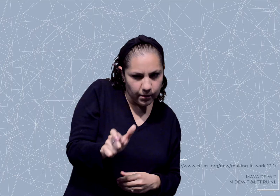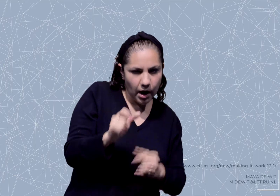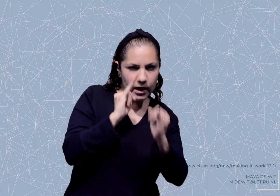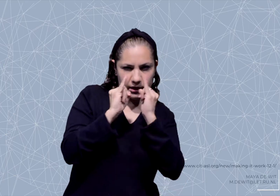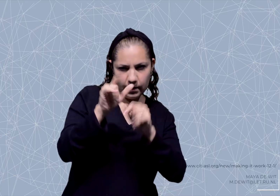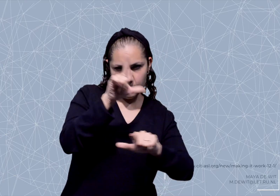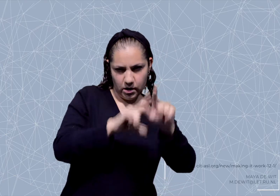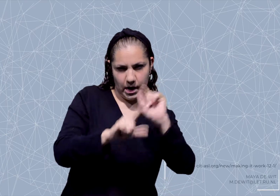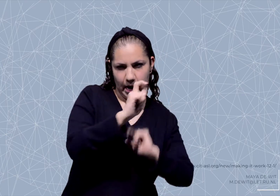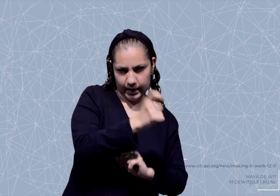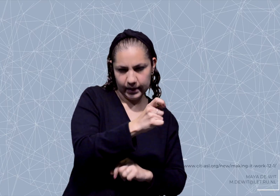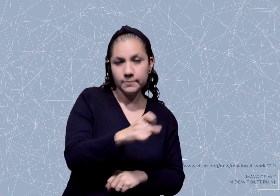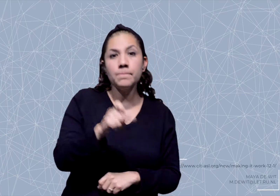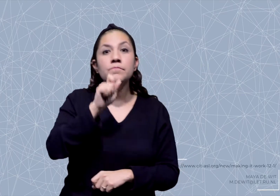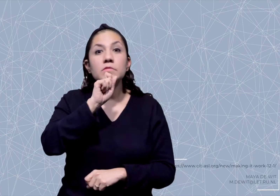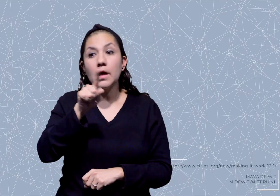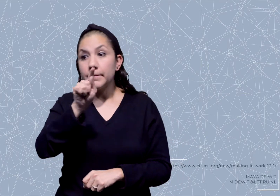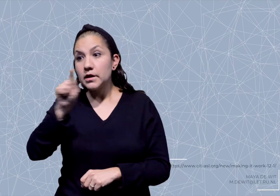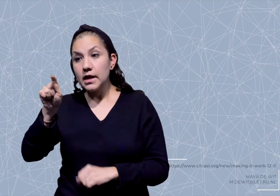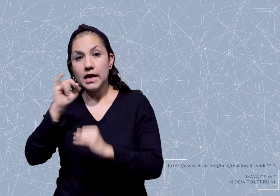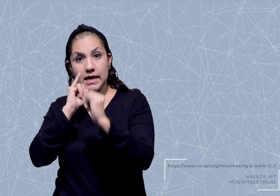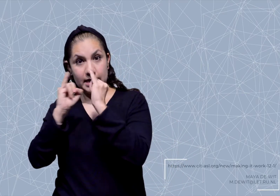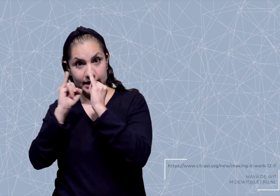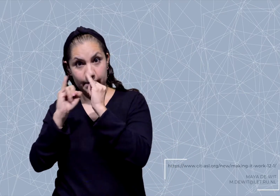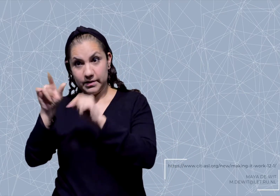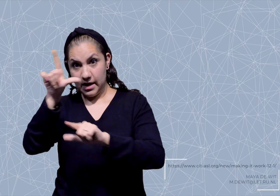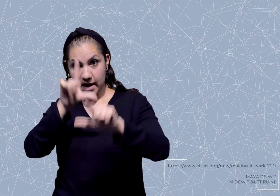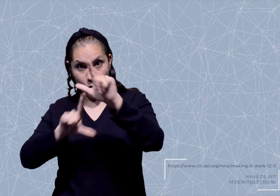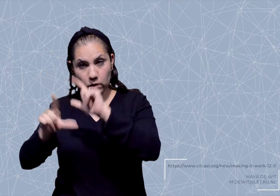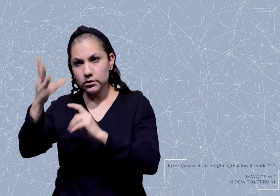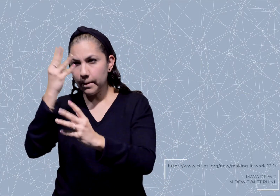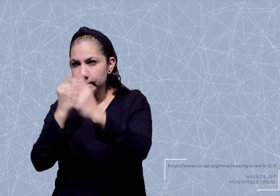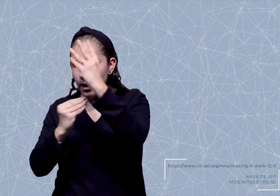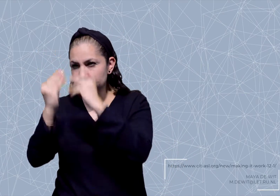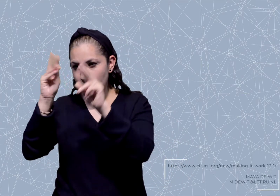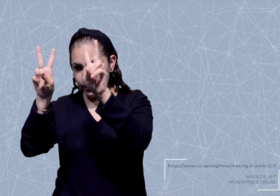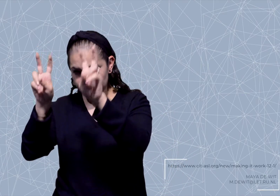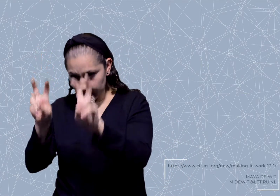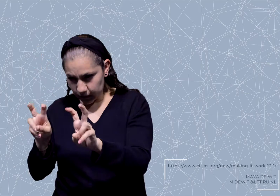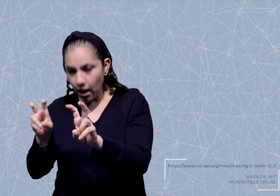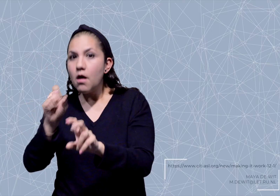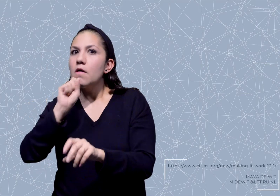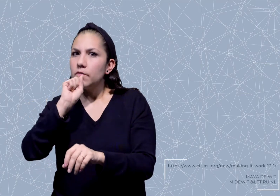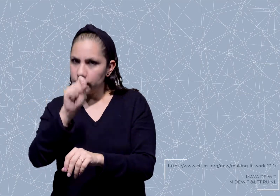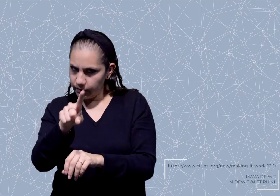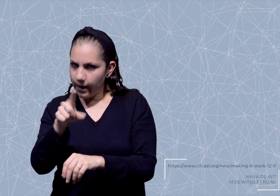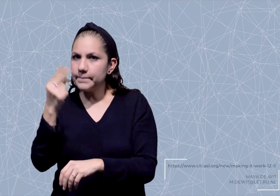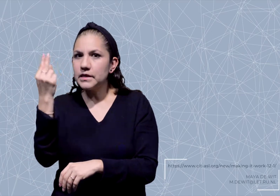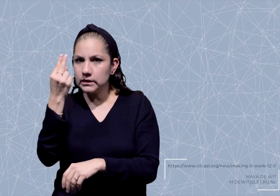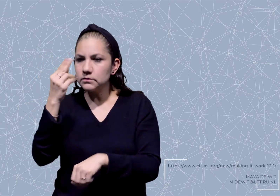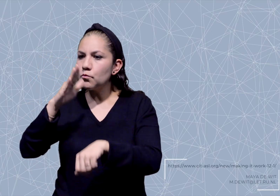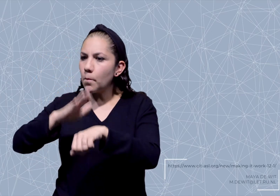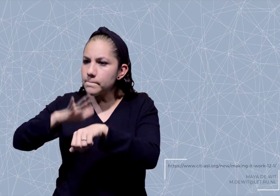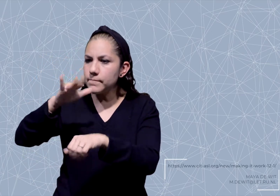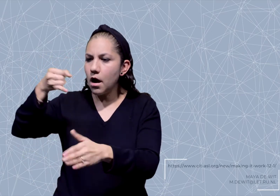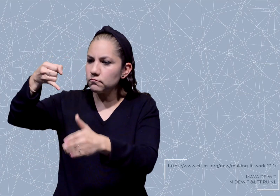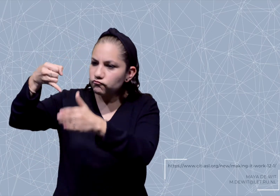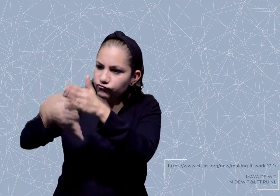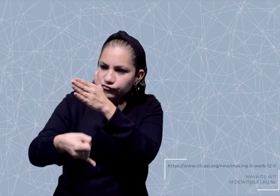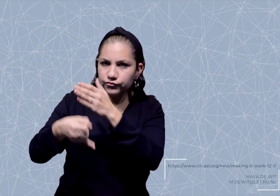Y los programas de formación para los intérpretes de lenguas de señas deben ofrecer un curso especial